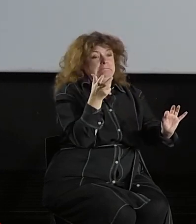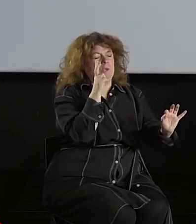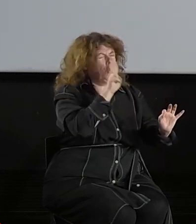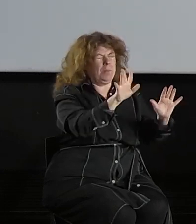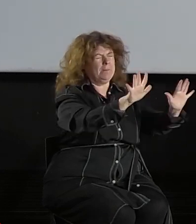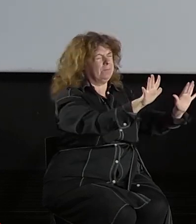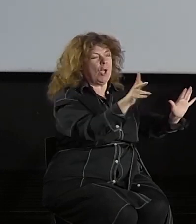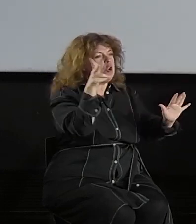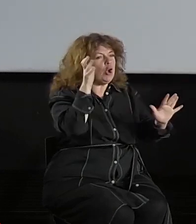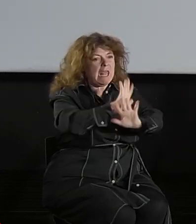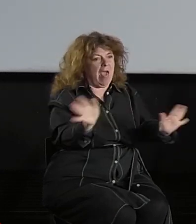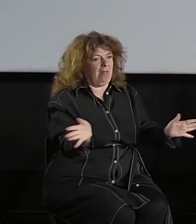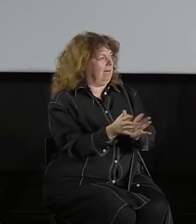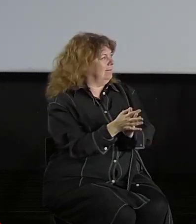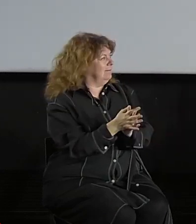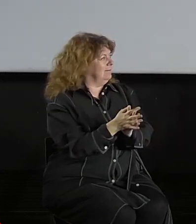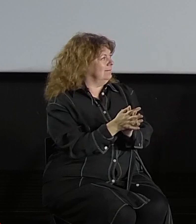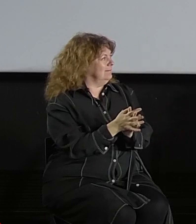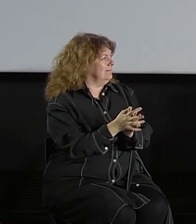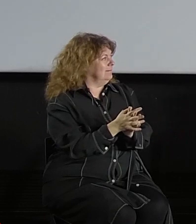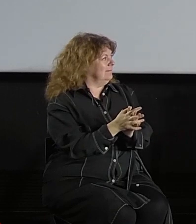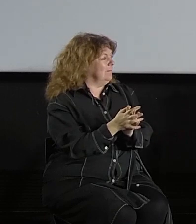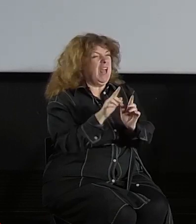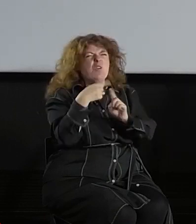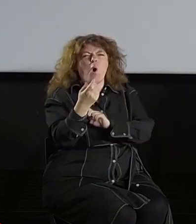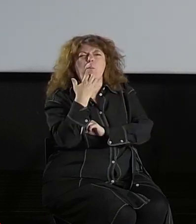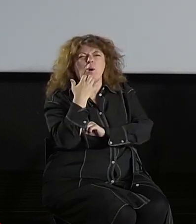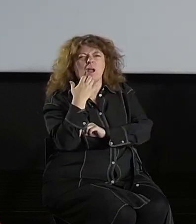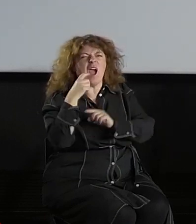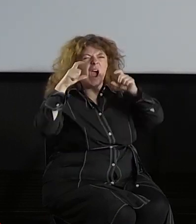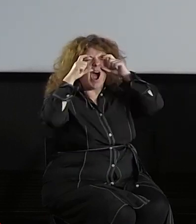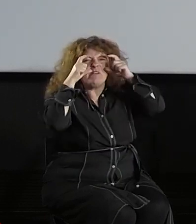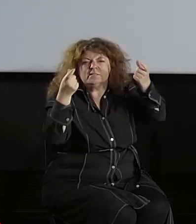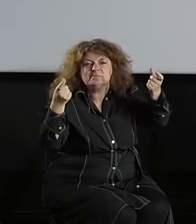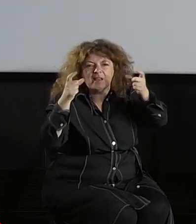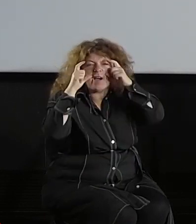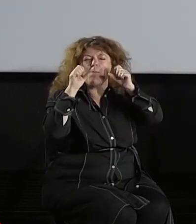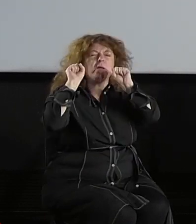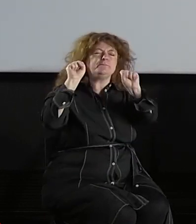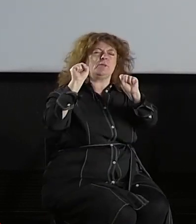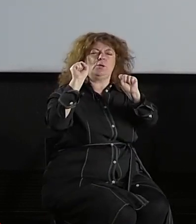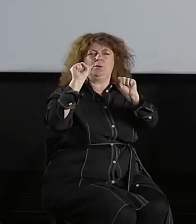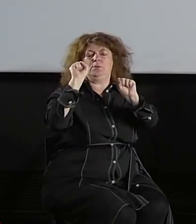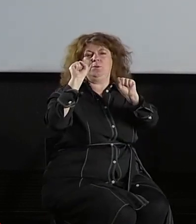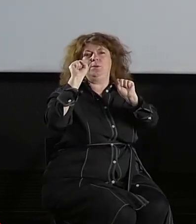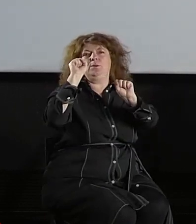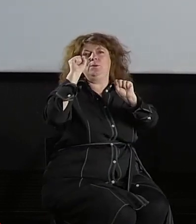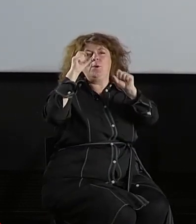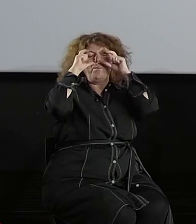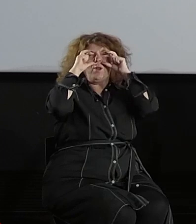oye nada que luego mucha gente pregunta y por qué llevan gafas bueno para proteger los ojos bsicamente que no se les clave Nada que